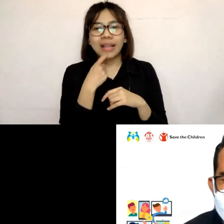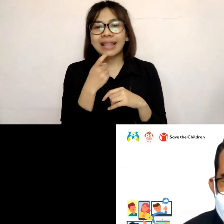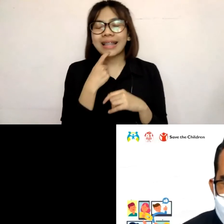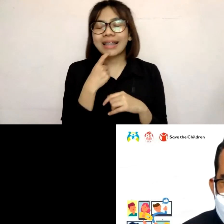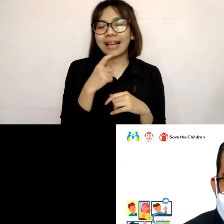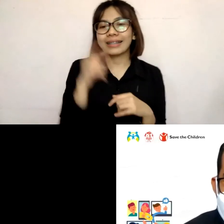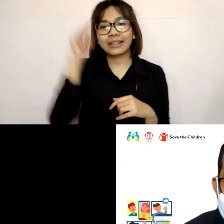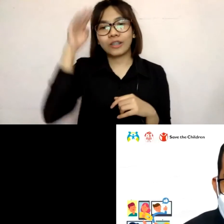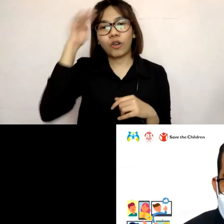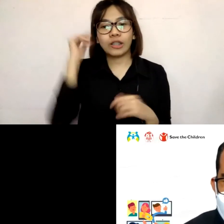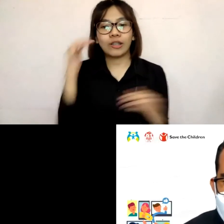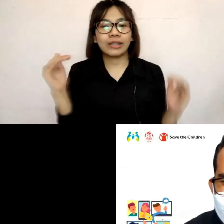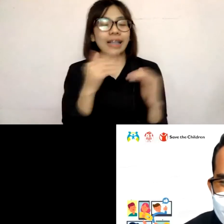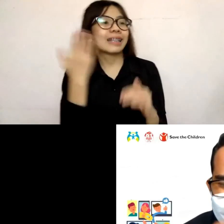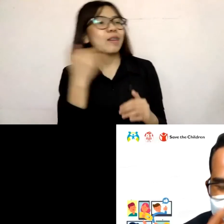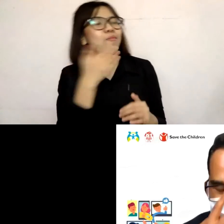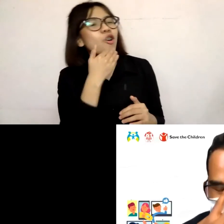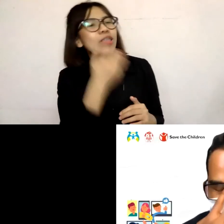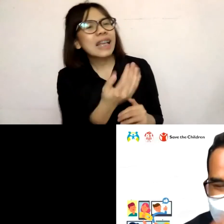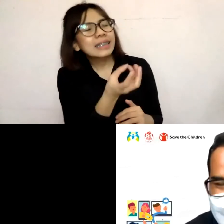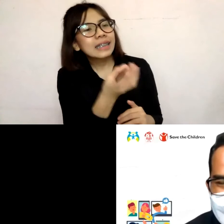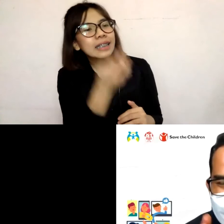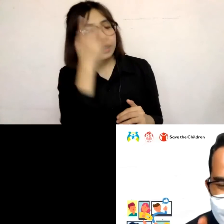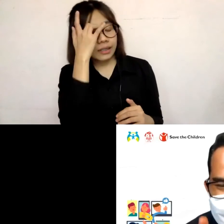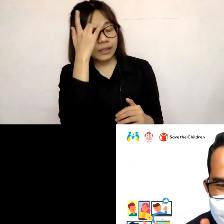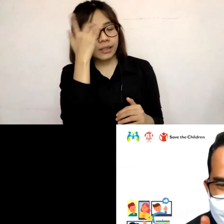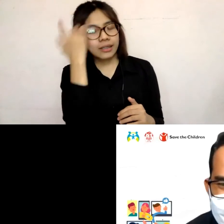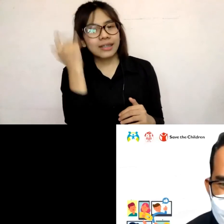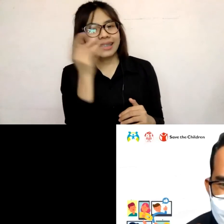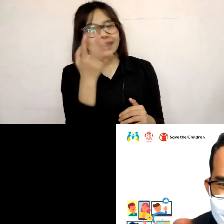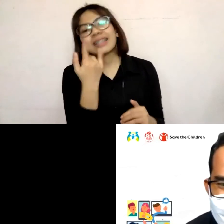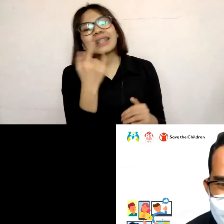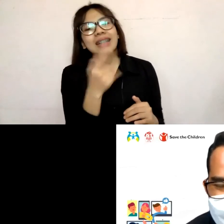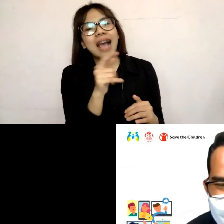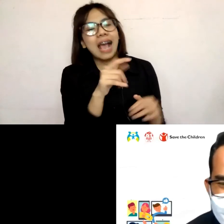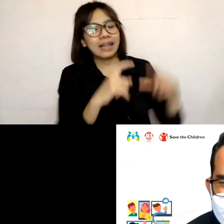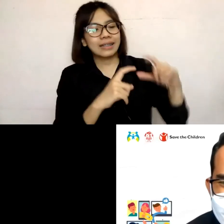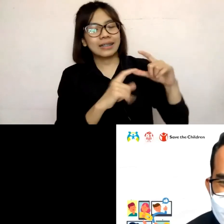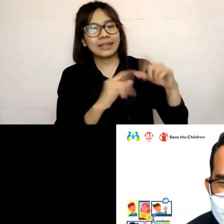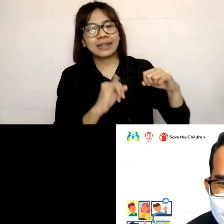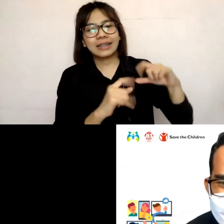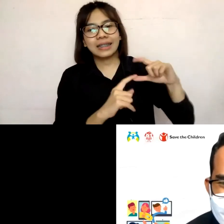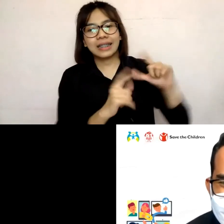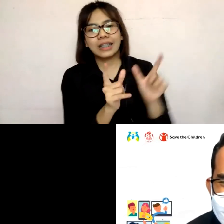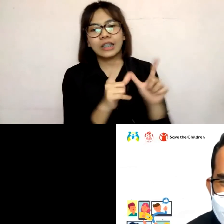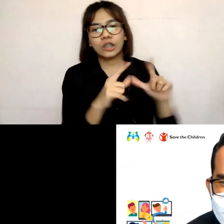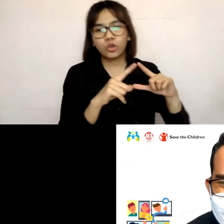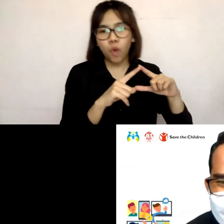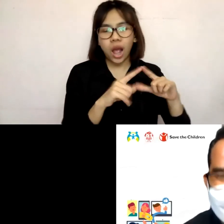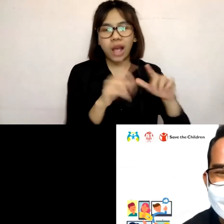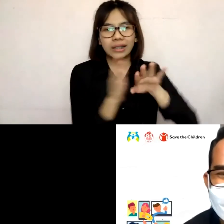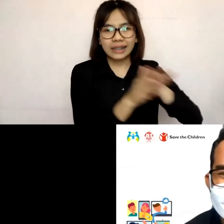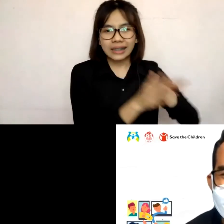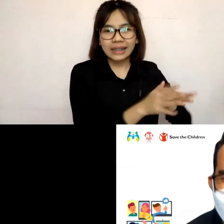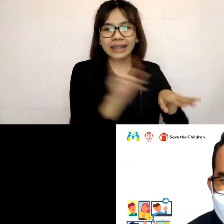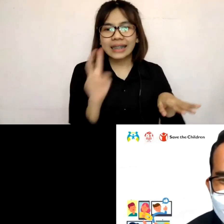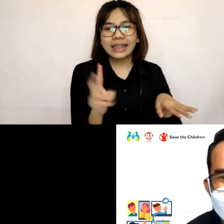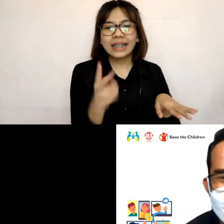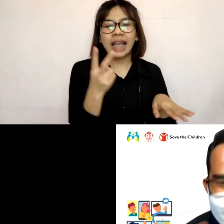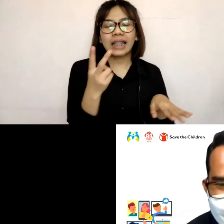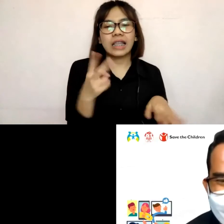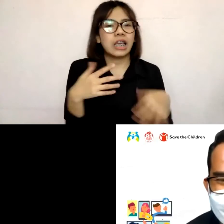kesetaraan gender, kayak dipuji juga harus sama kayak gitu, Kak. Ya, perlakuannya memang harus sama ya dari siapapun ya terhadap